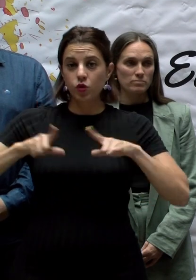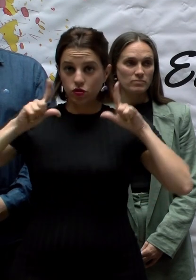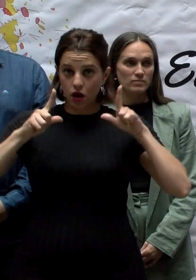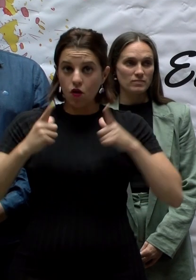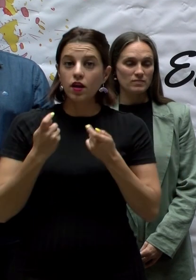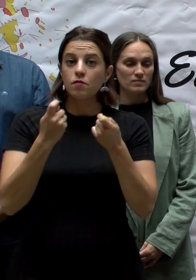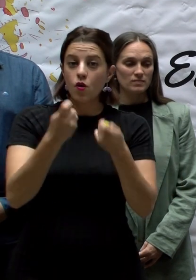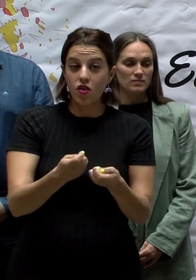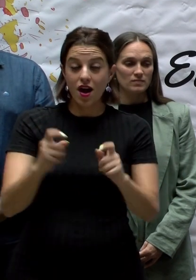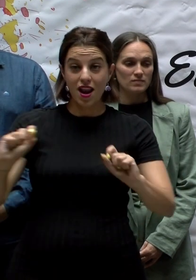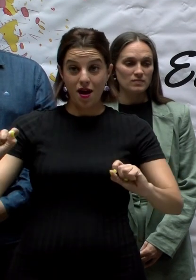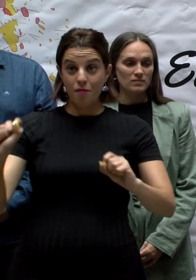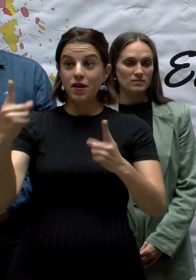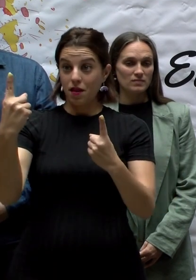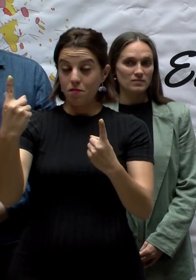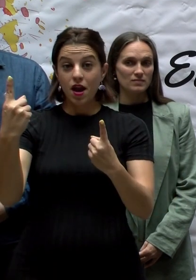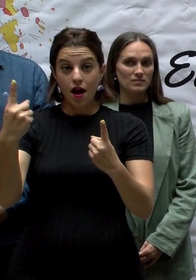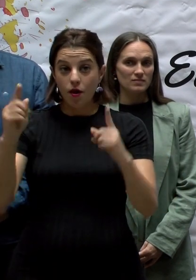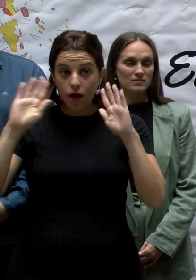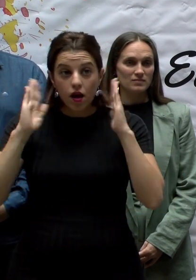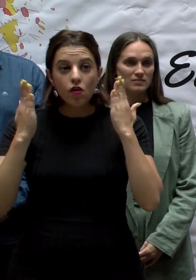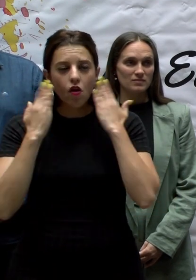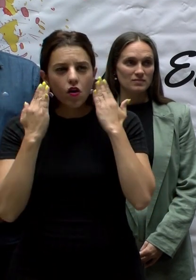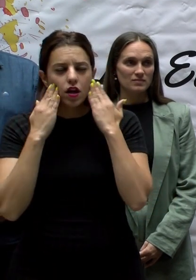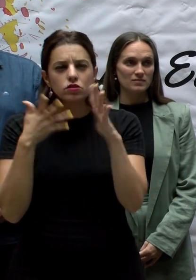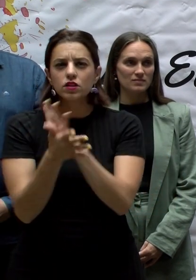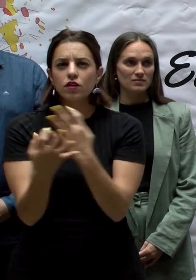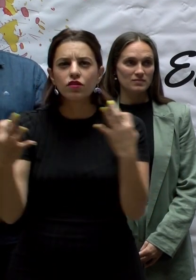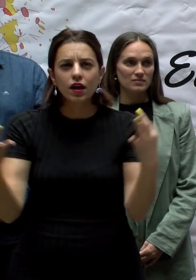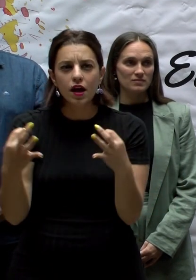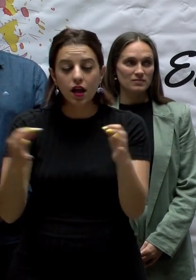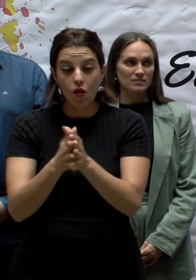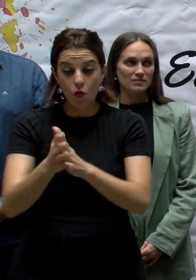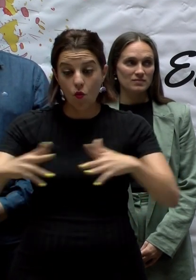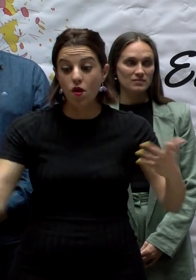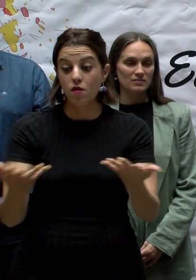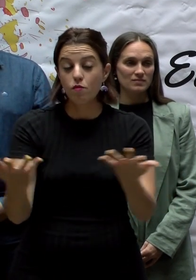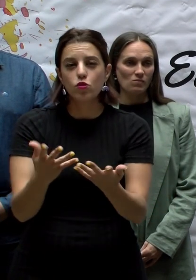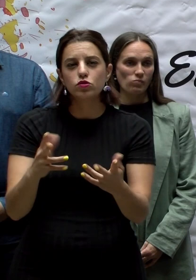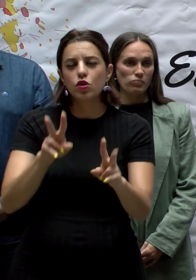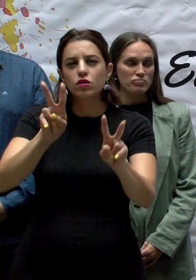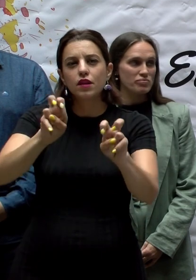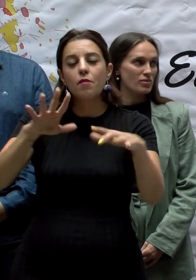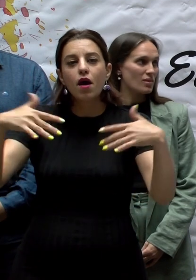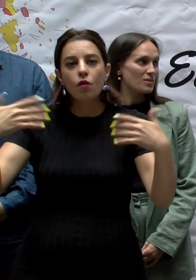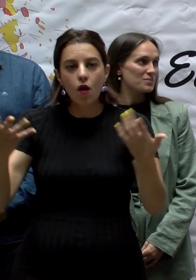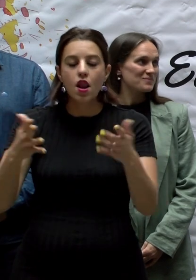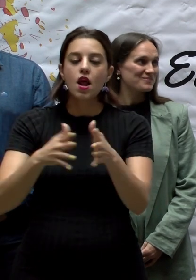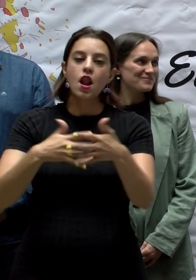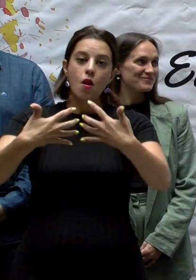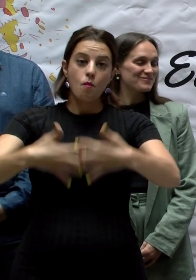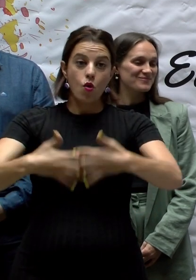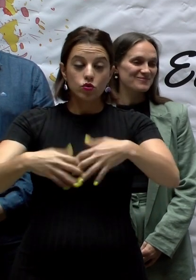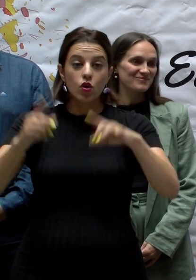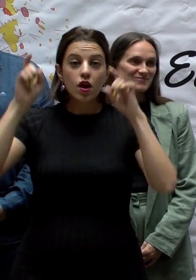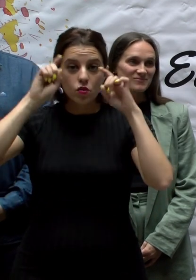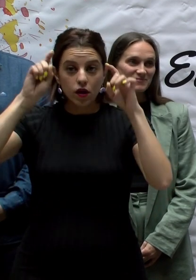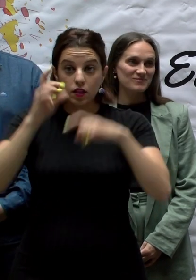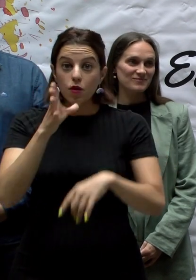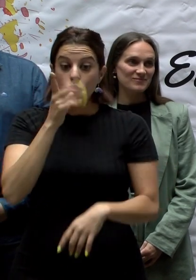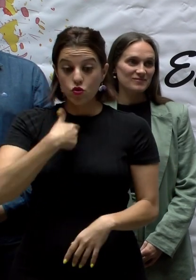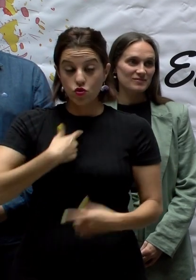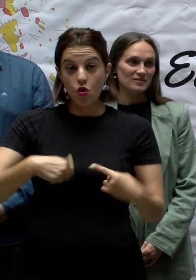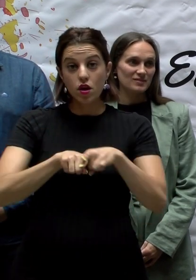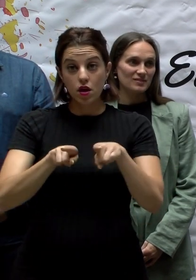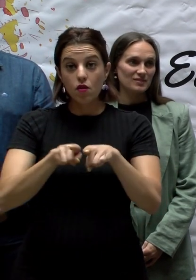SEC Isla Bonita, significa un impulso para el motor educativo de la isla, con lo cual, como directora insular de educación de la Isla de La